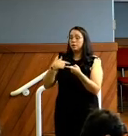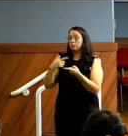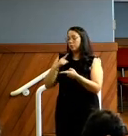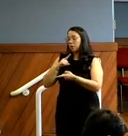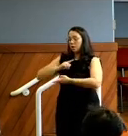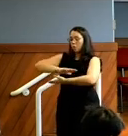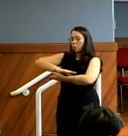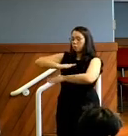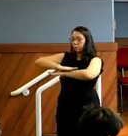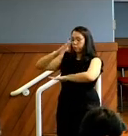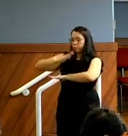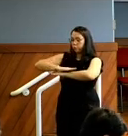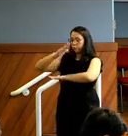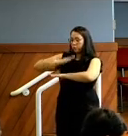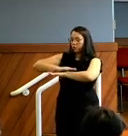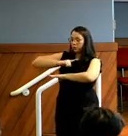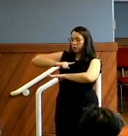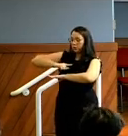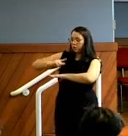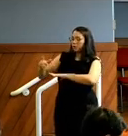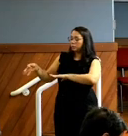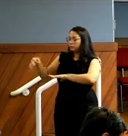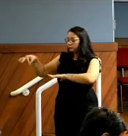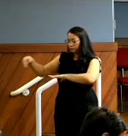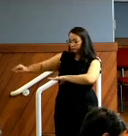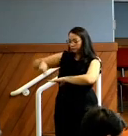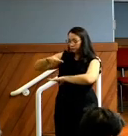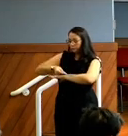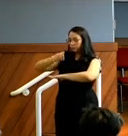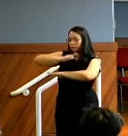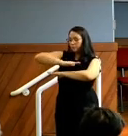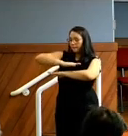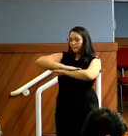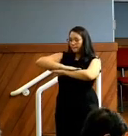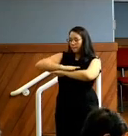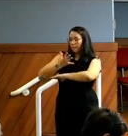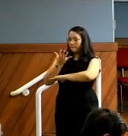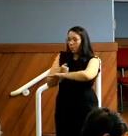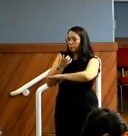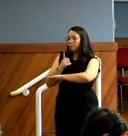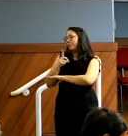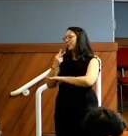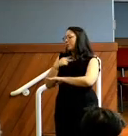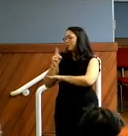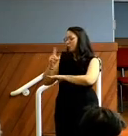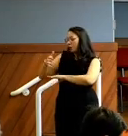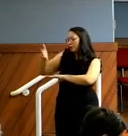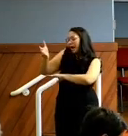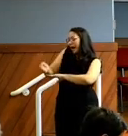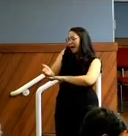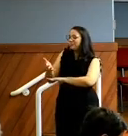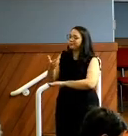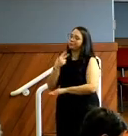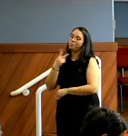flatbed, se eu tenho um scanner de mesa, né? Eu não posso colocar um grampo, porque eu vou riscar e vou estragar. Pronto, é